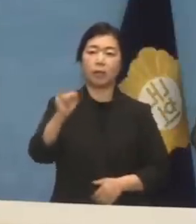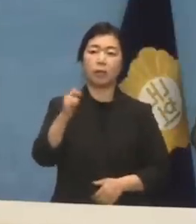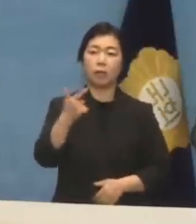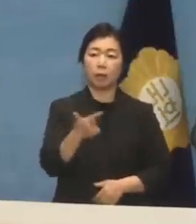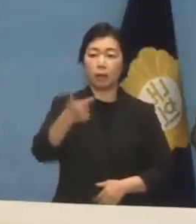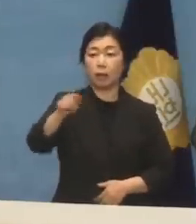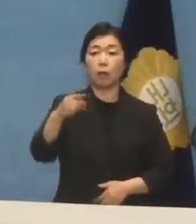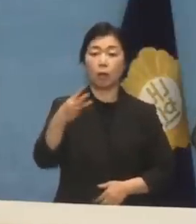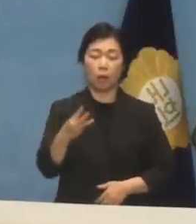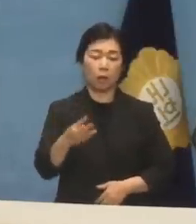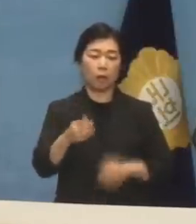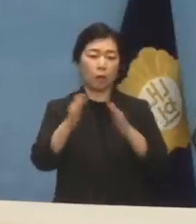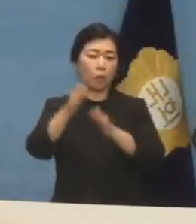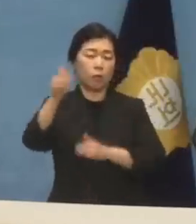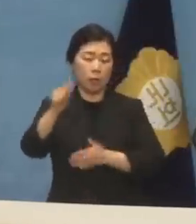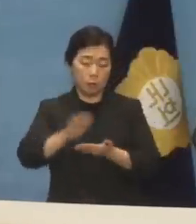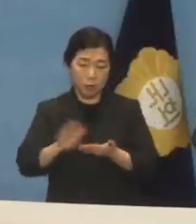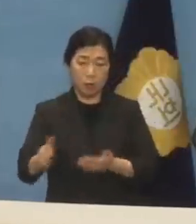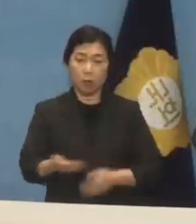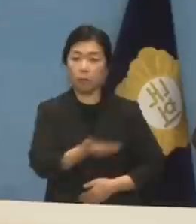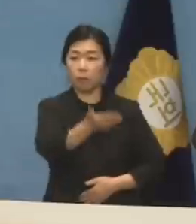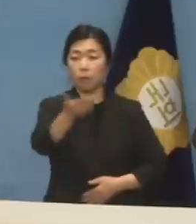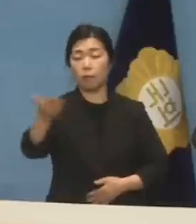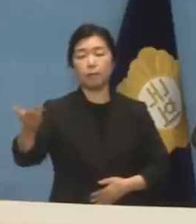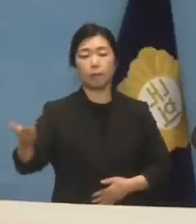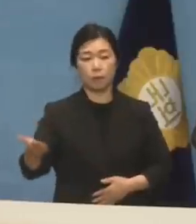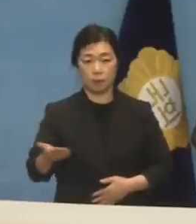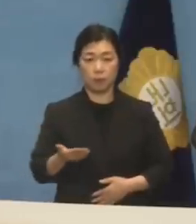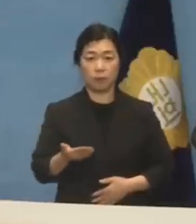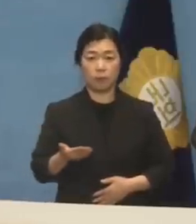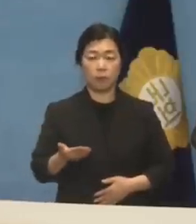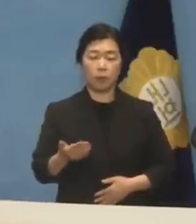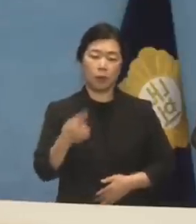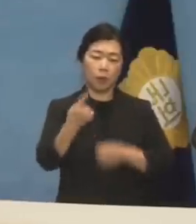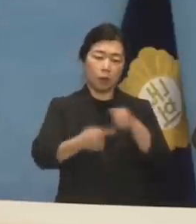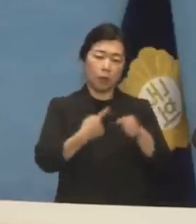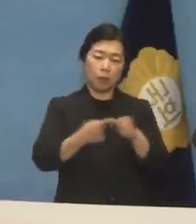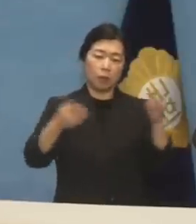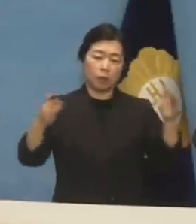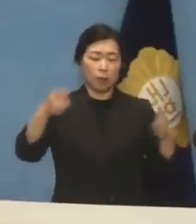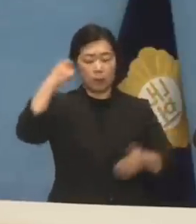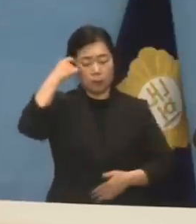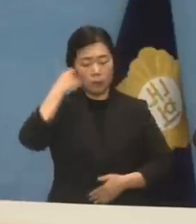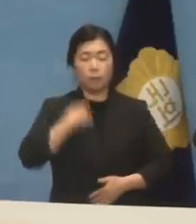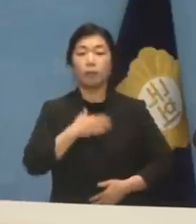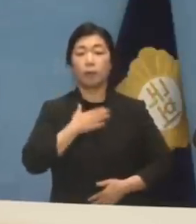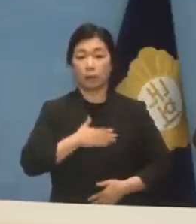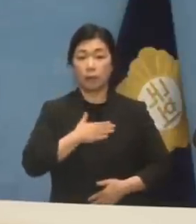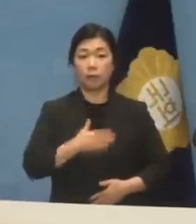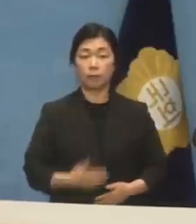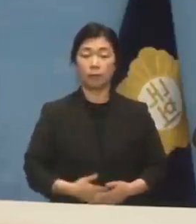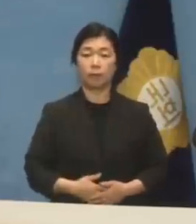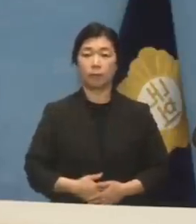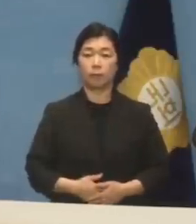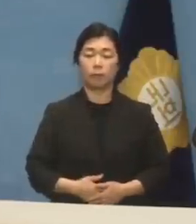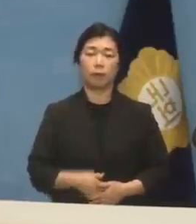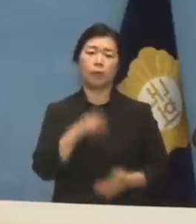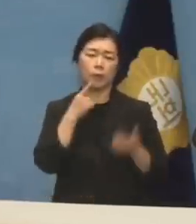합니다. 뭐 기자님들께서도 다 지난 1년에 대한 소회들이 있으실 겁니다.